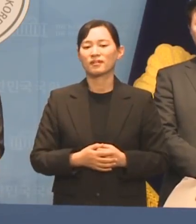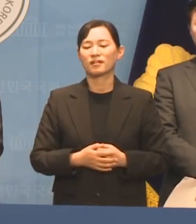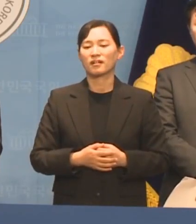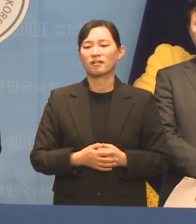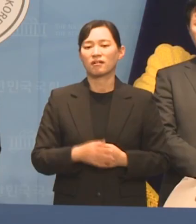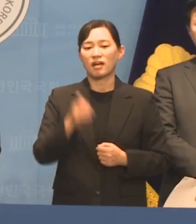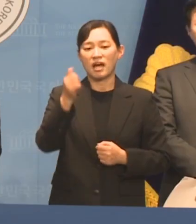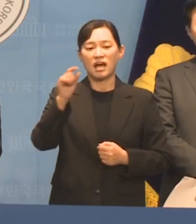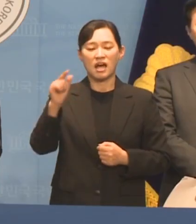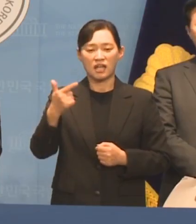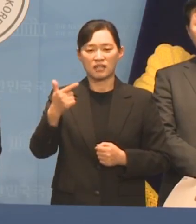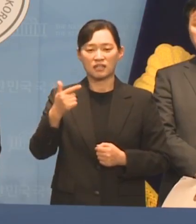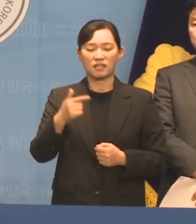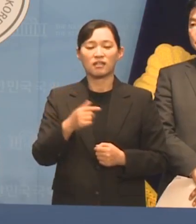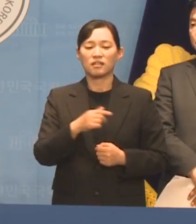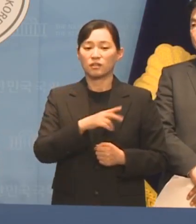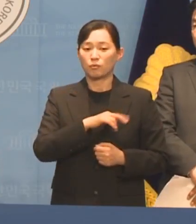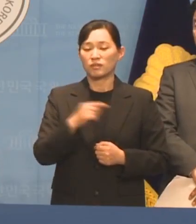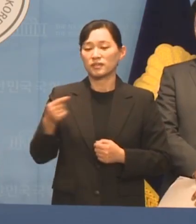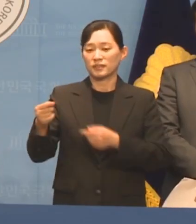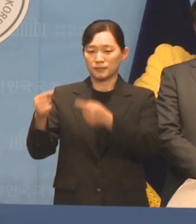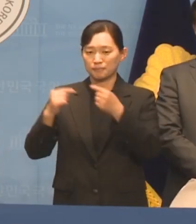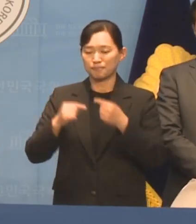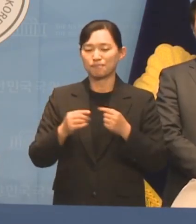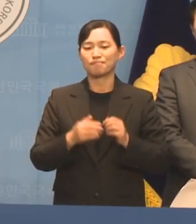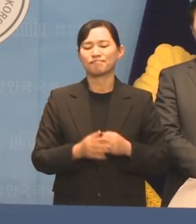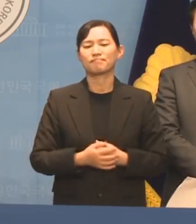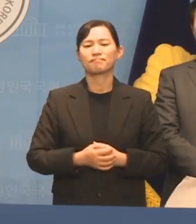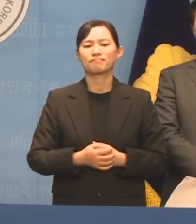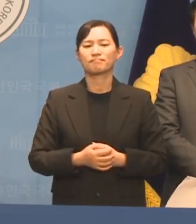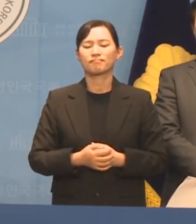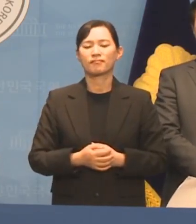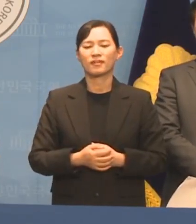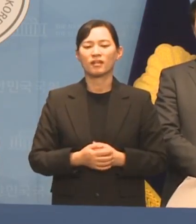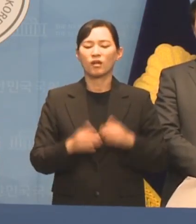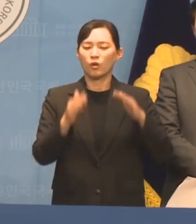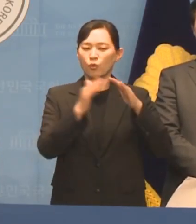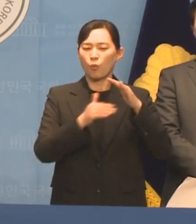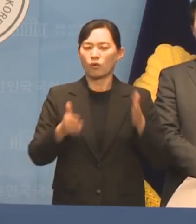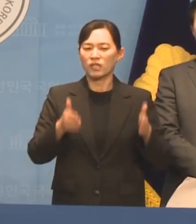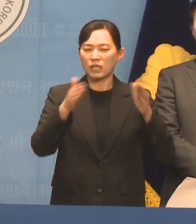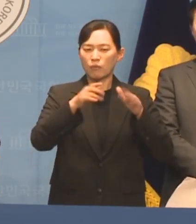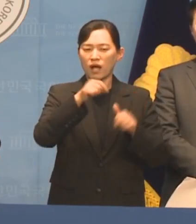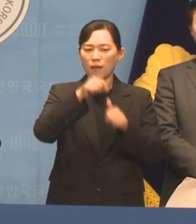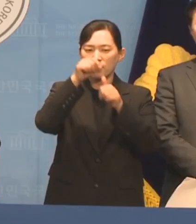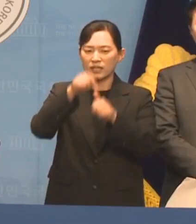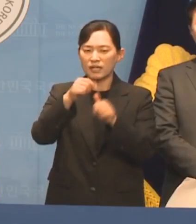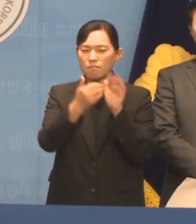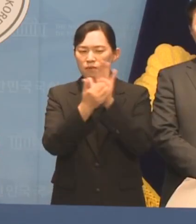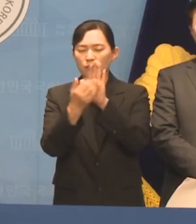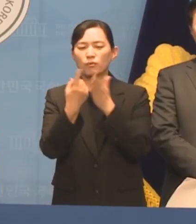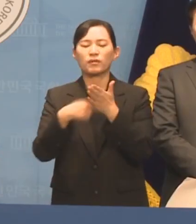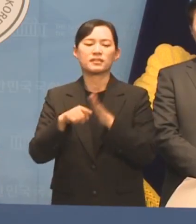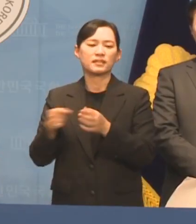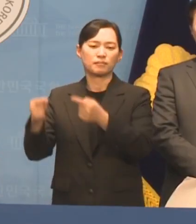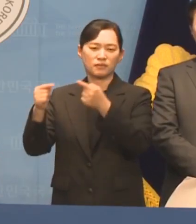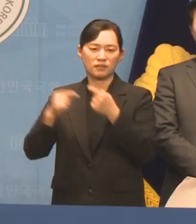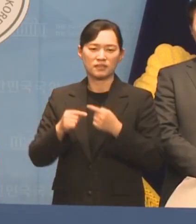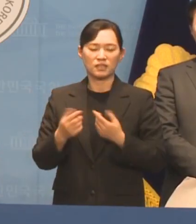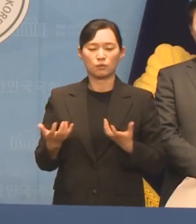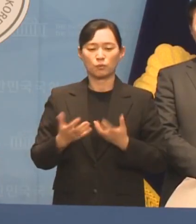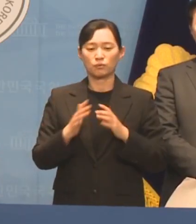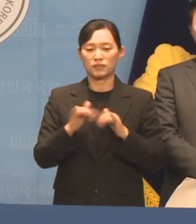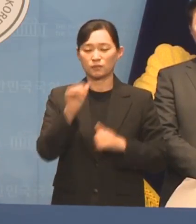더불어민주당 한준호 최고위원님 참석하셨습니다. 다음은 공공기관 알박기 인사를 저지하기 위해 참석하신 현장